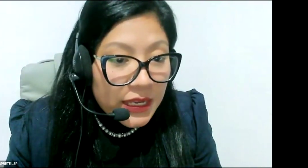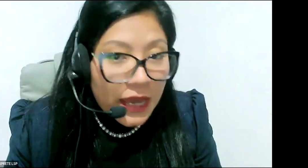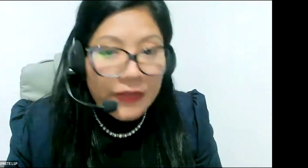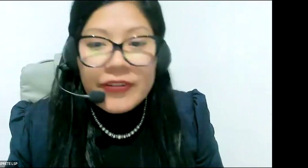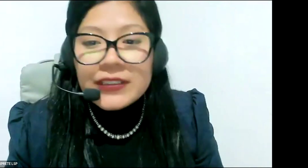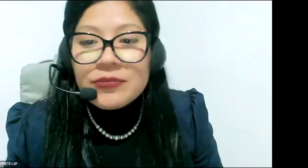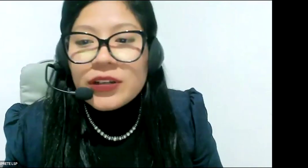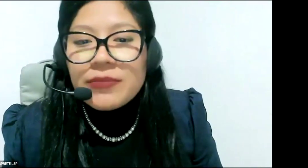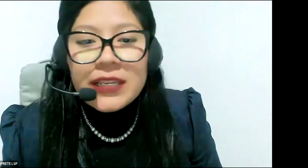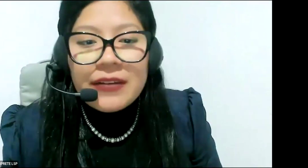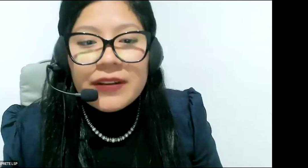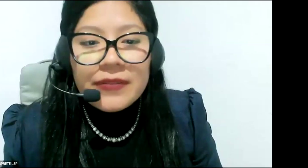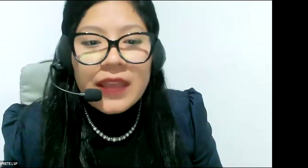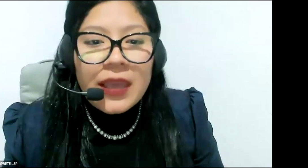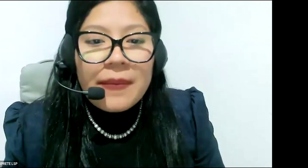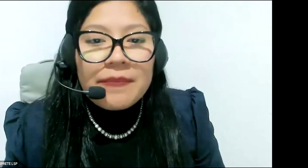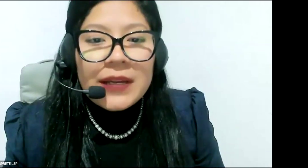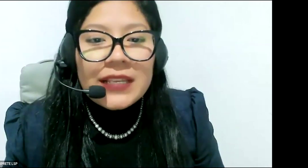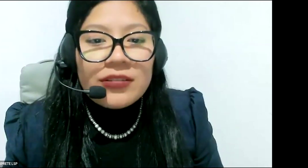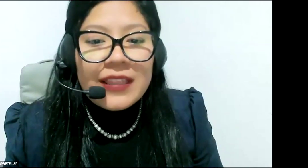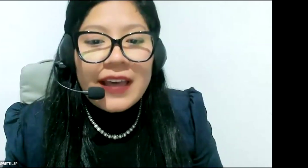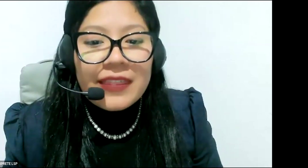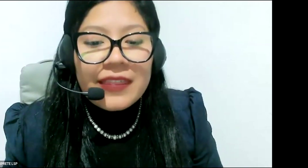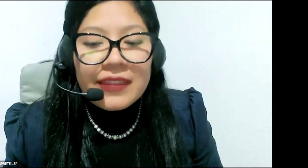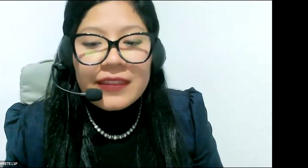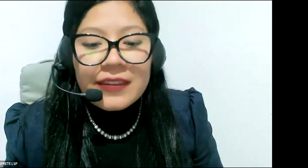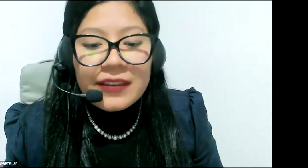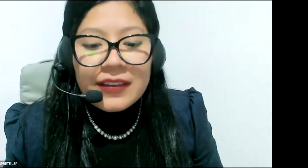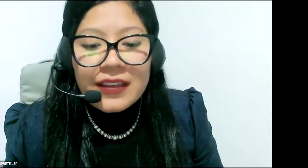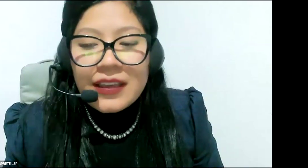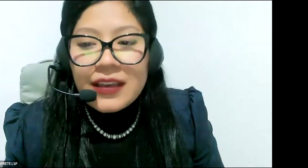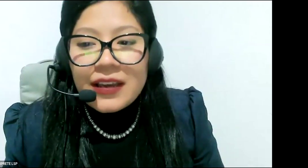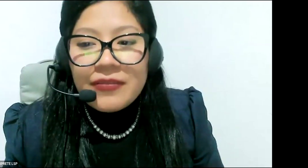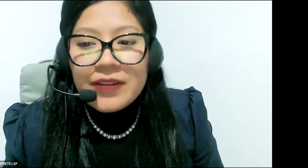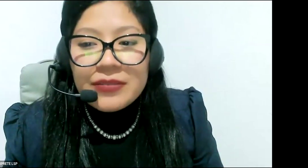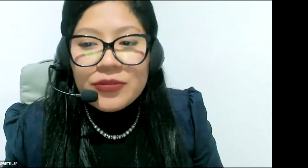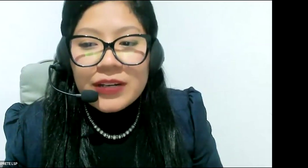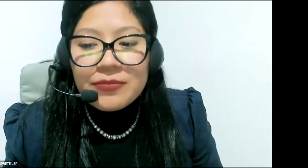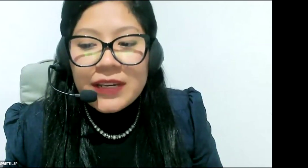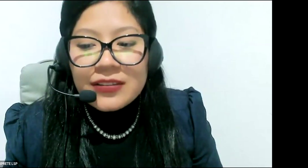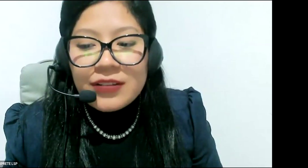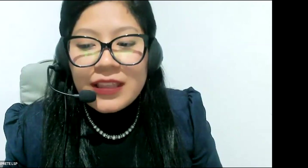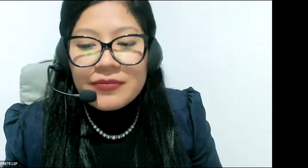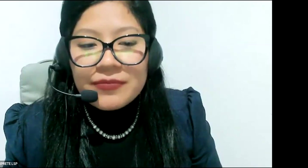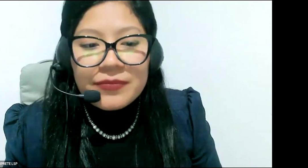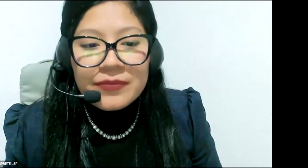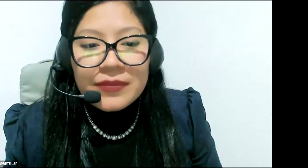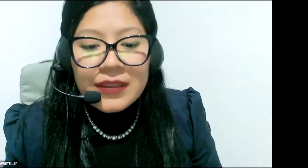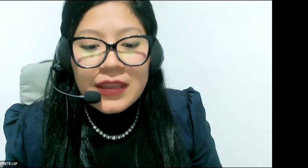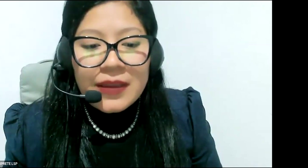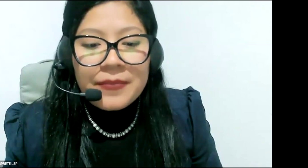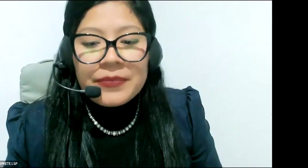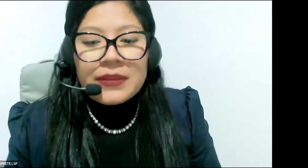María falta mujer María a ver María Soledad a ver mujer María